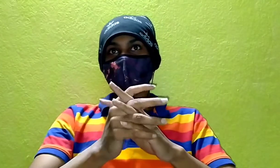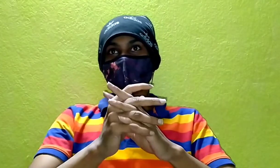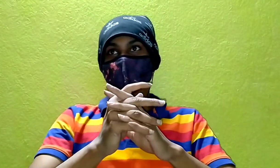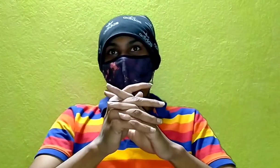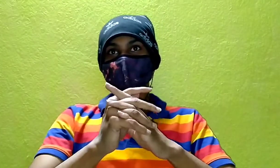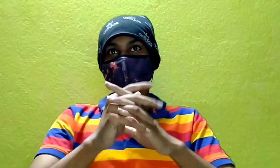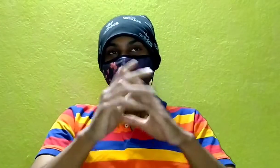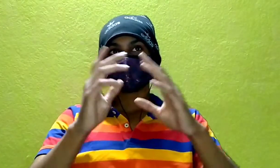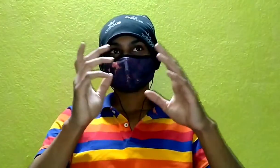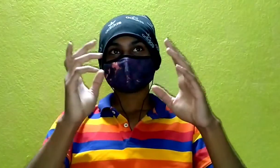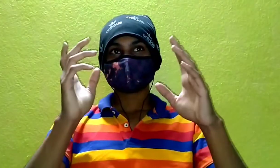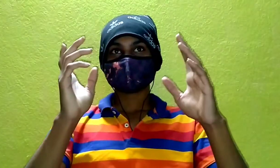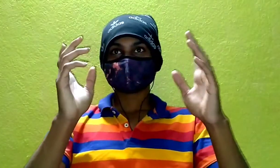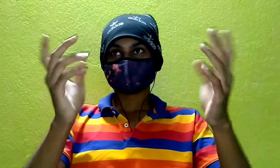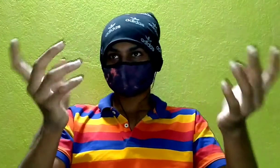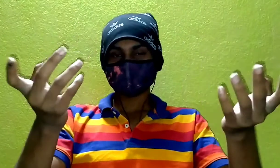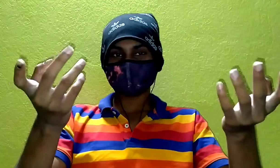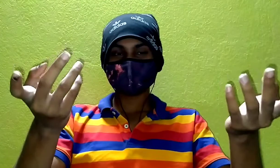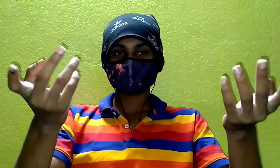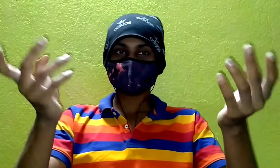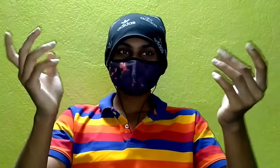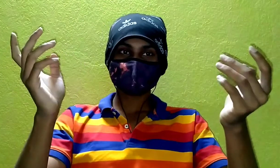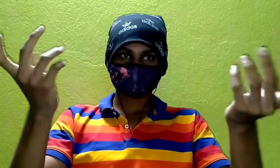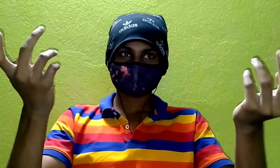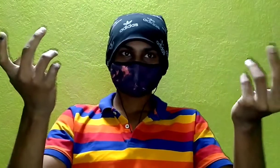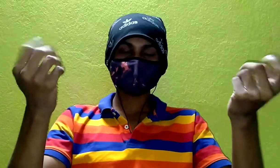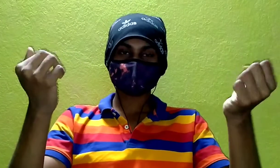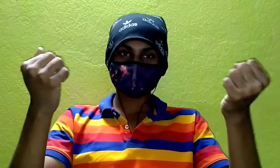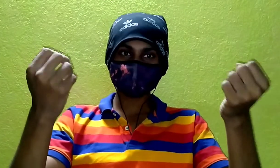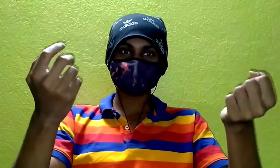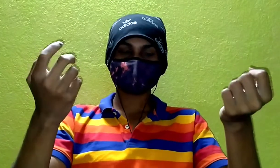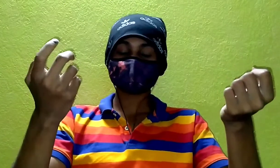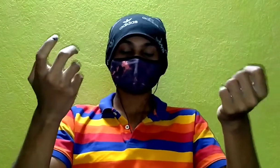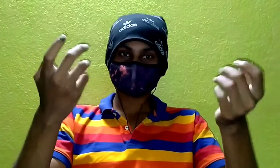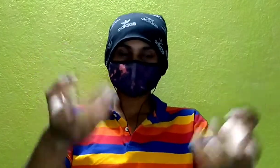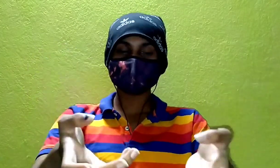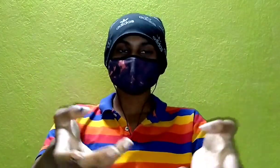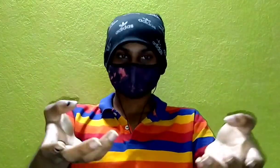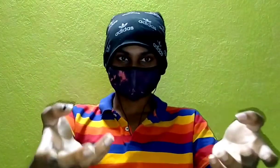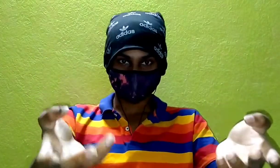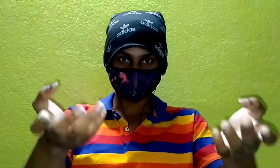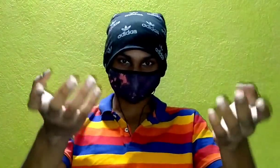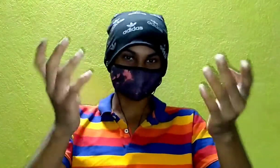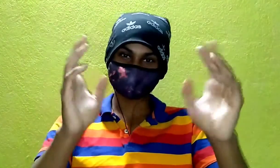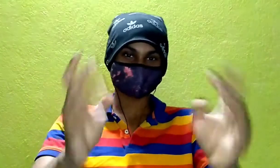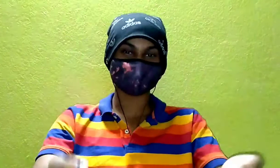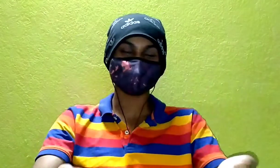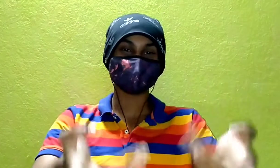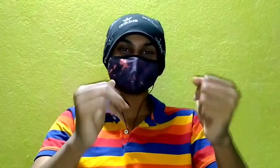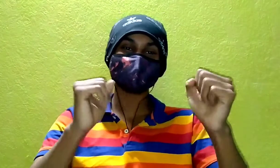और लेखन ऑनलाइन कभी ऑनलाइन नहीं देख लेना चाहिए लेकिन थका फिर ऑनलाइन